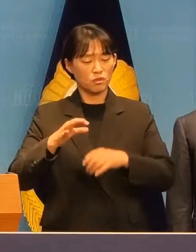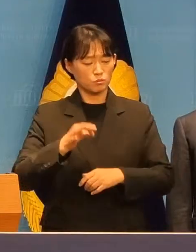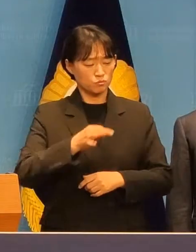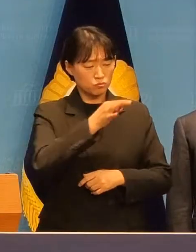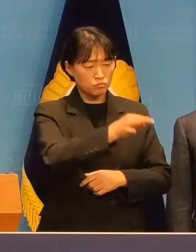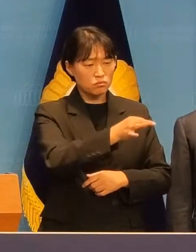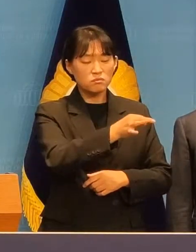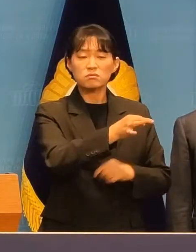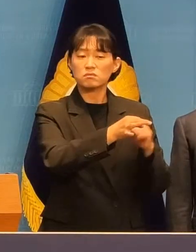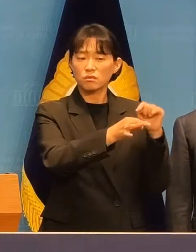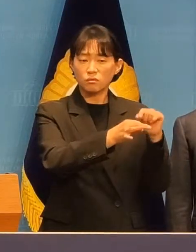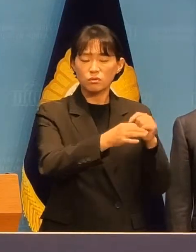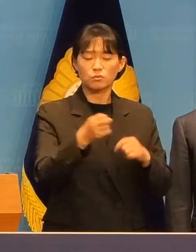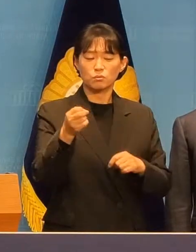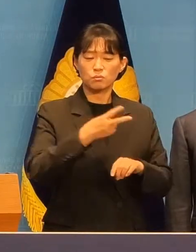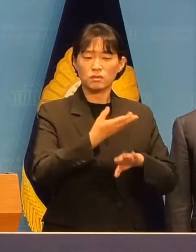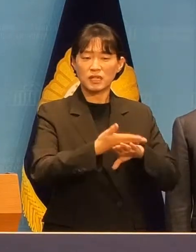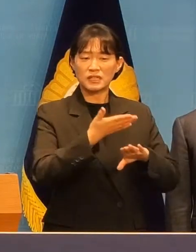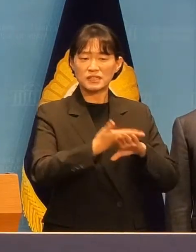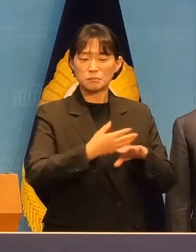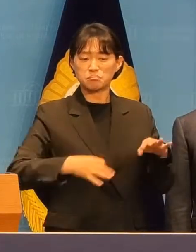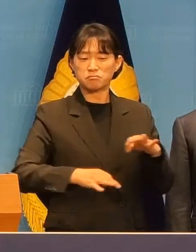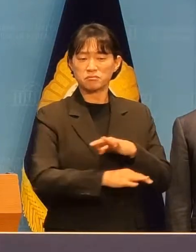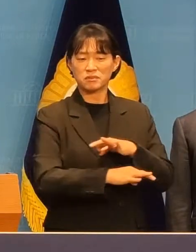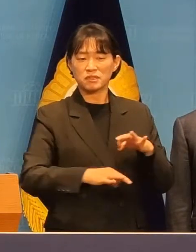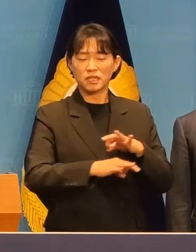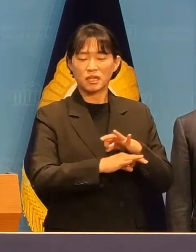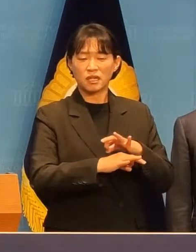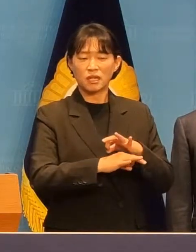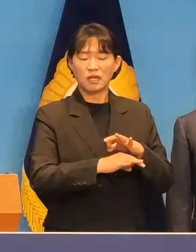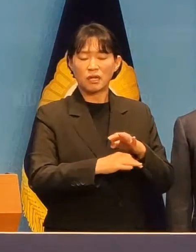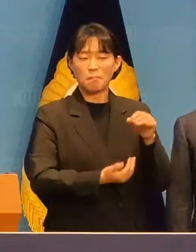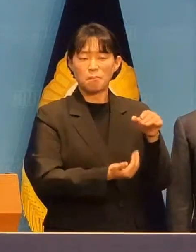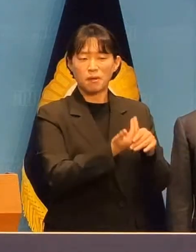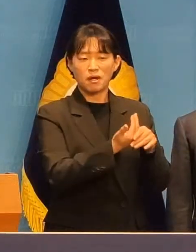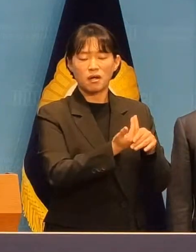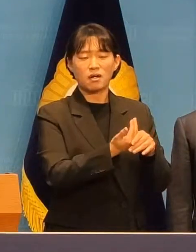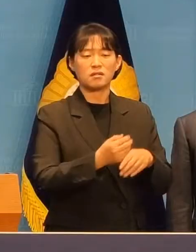정의의 손길이 또 다른 부정의로 오염된 사건입니다.